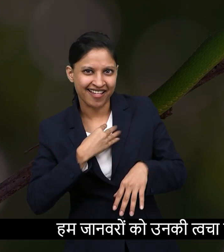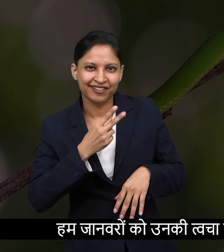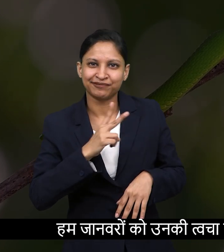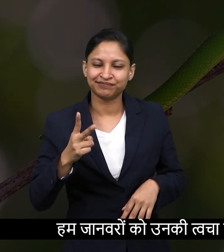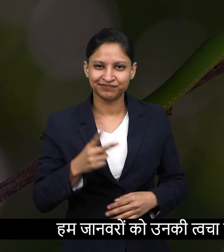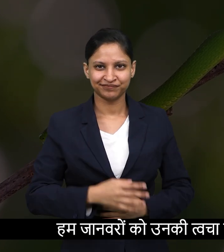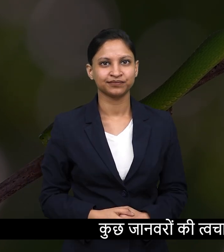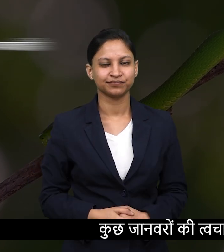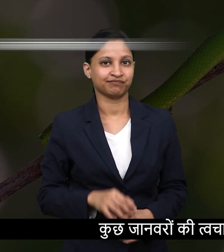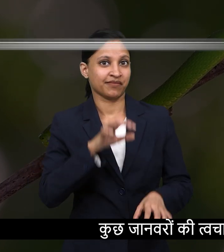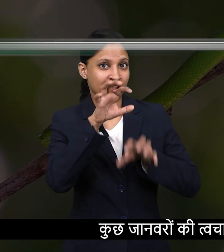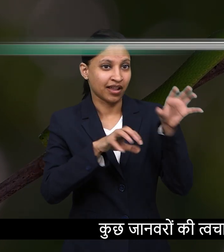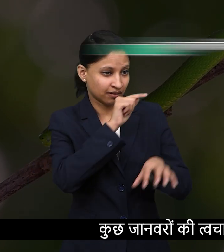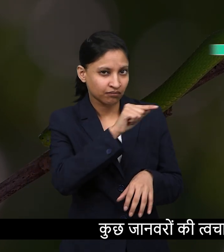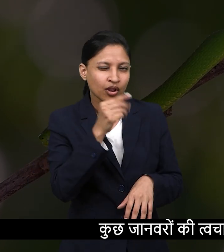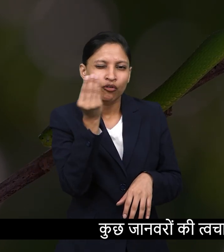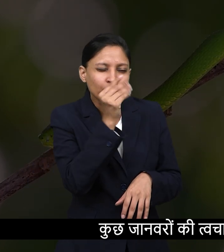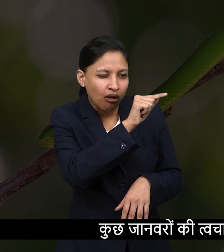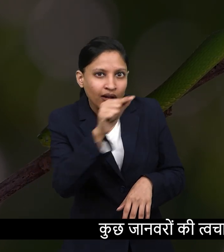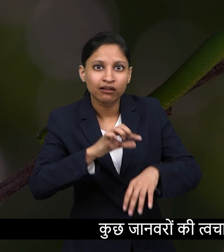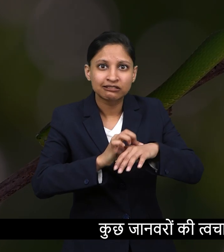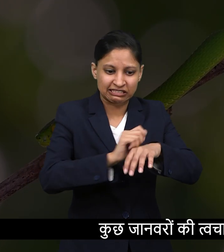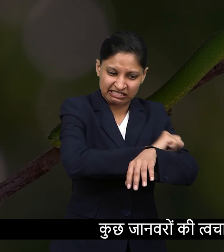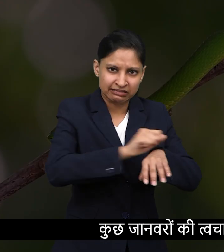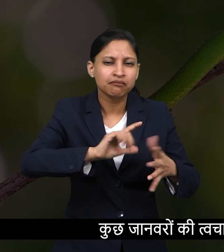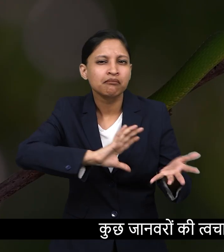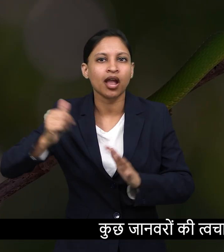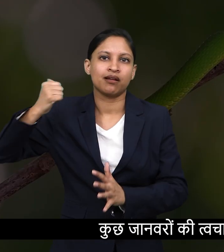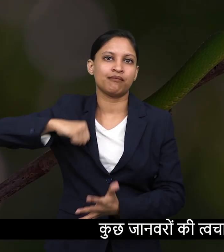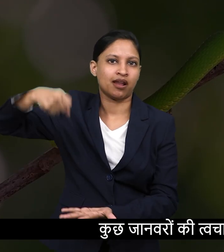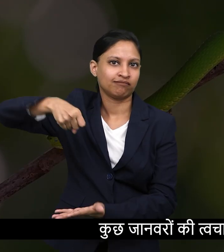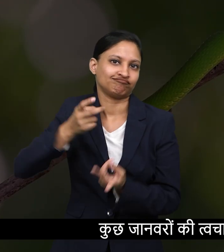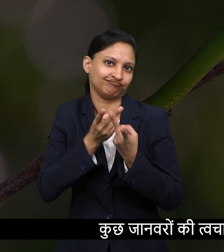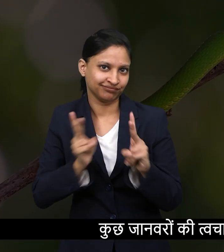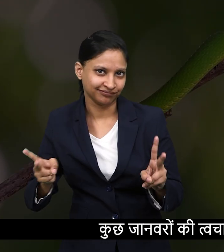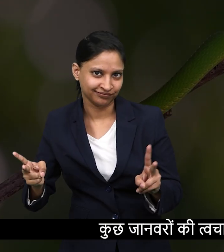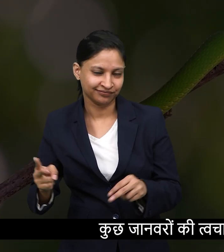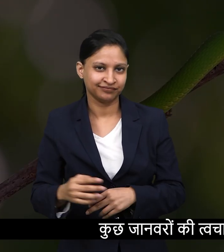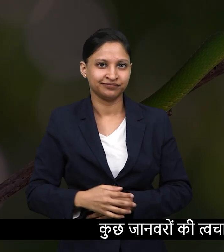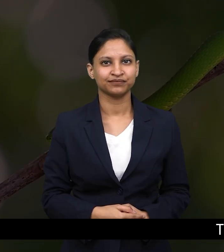कुछ जानवरों की त्वचा का उपयोग बैग बनाने के लिए किया जाता है।